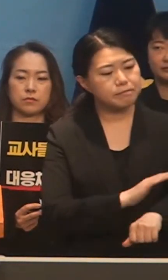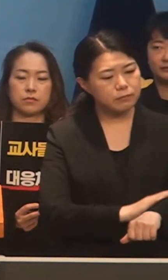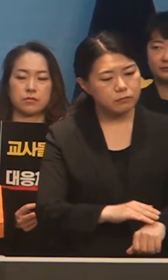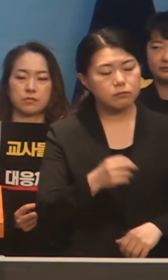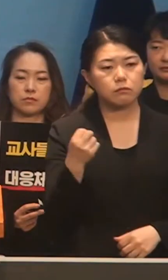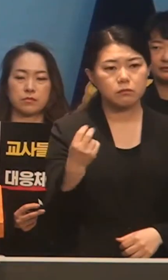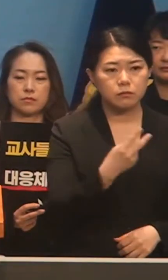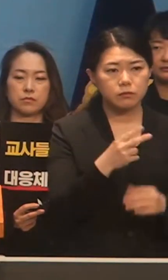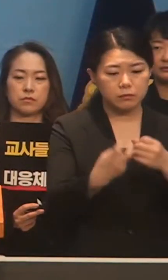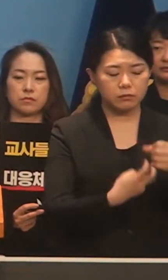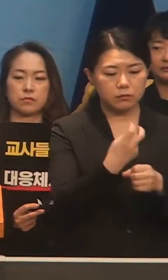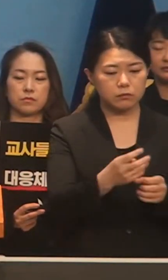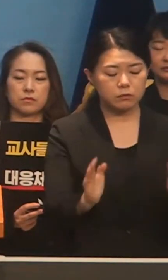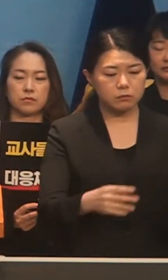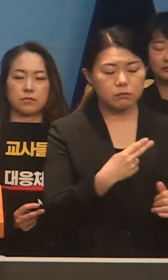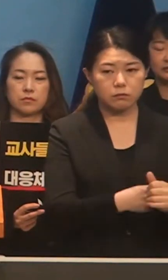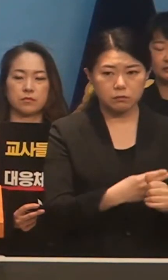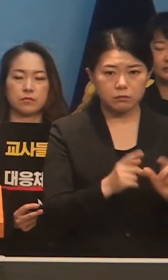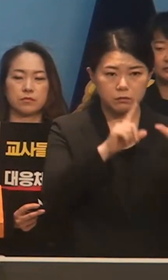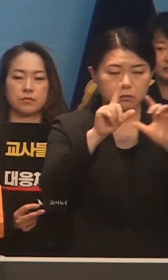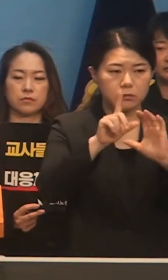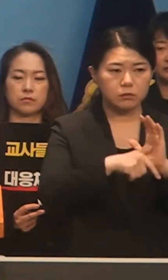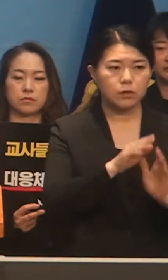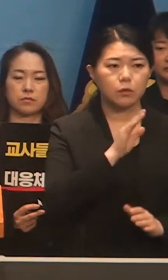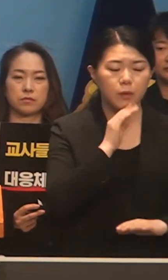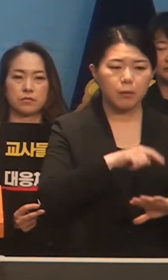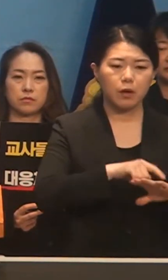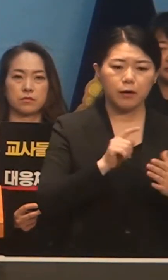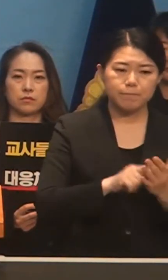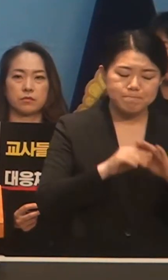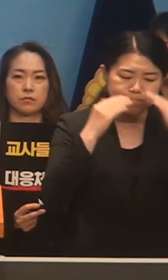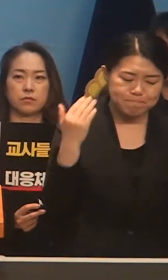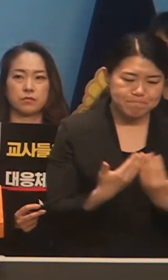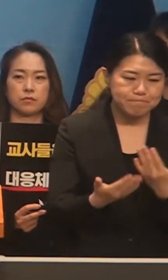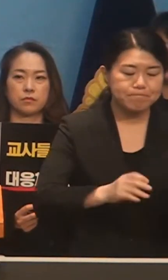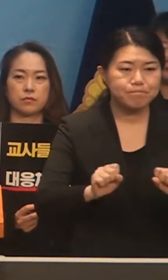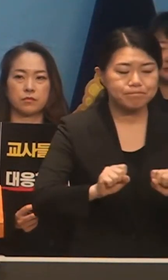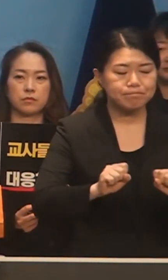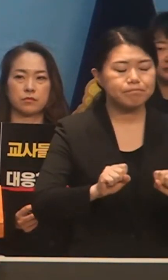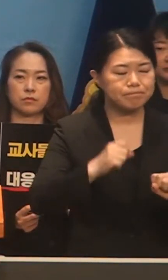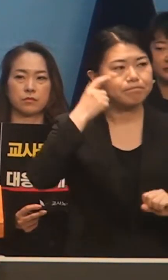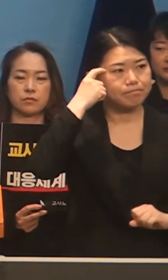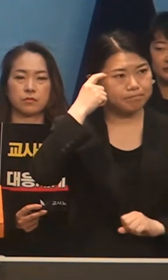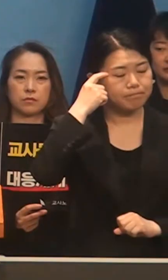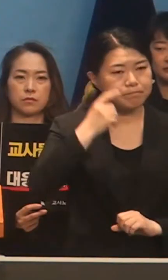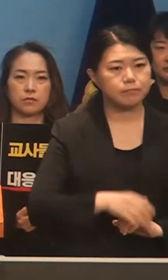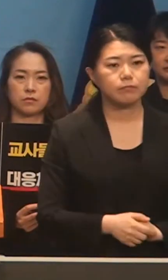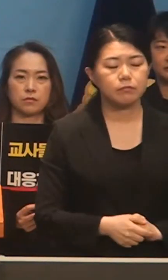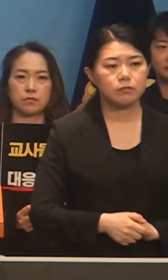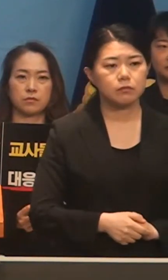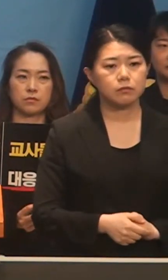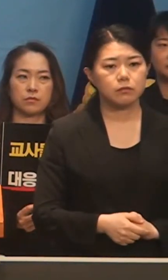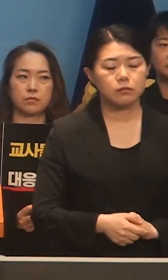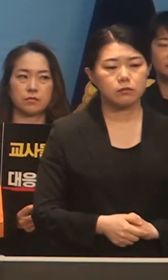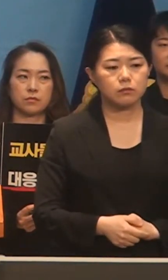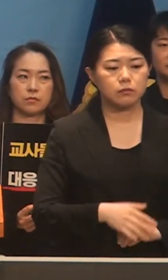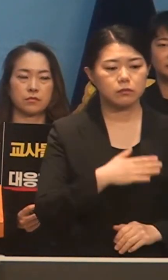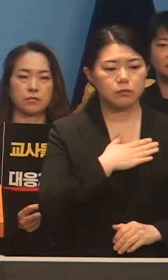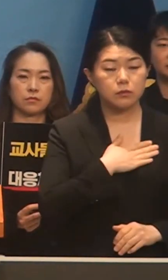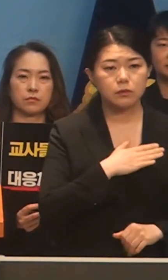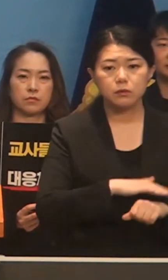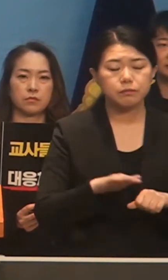정말 20년의 교직 생활에 온 마음을 쏟았구나 하는 생각이 들더라고요. 이렇게 보이지는